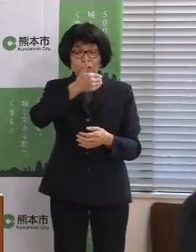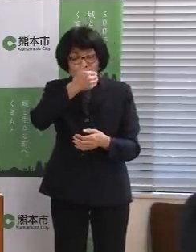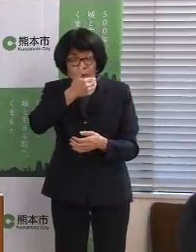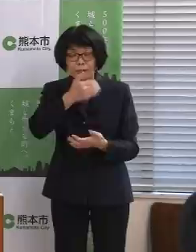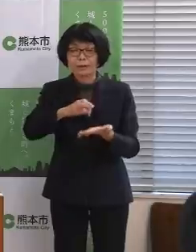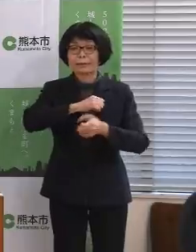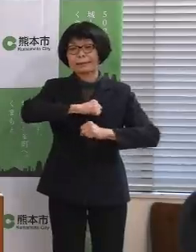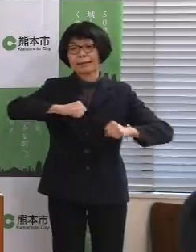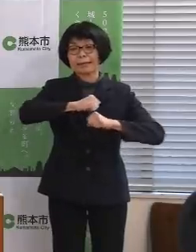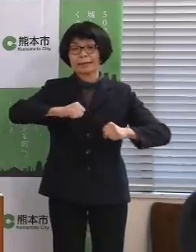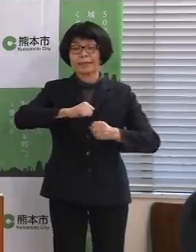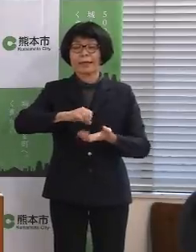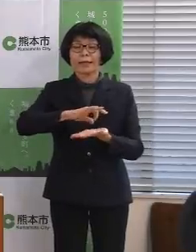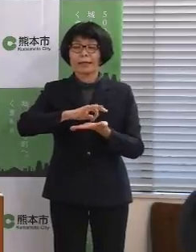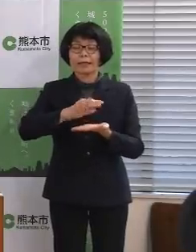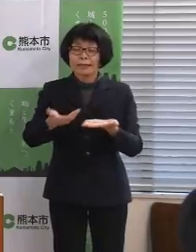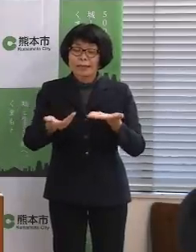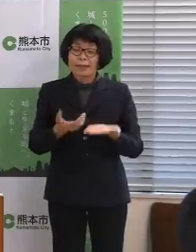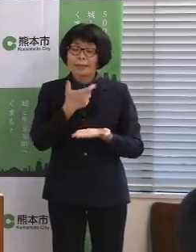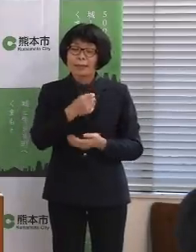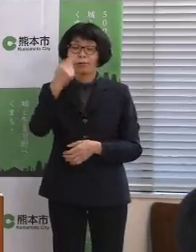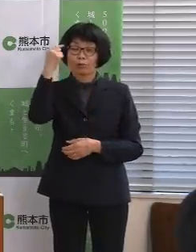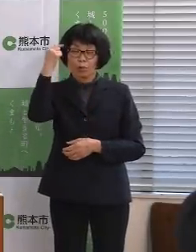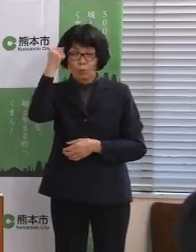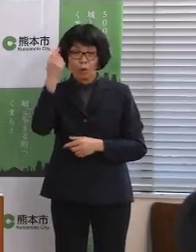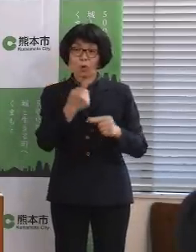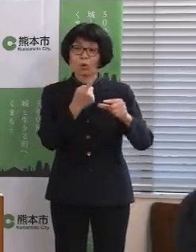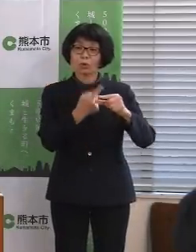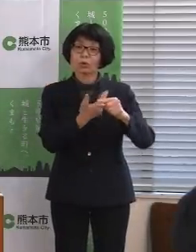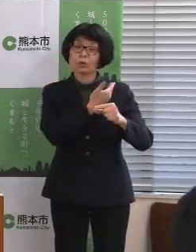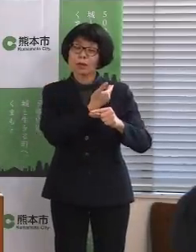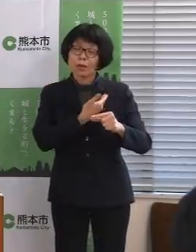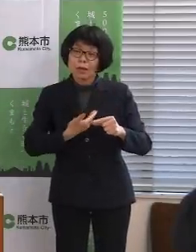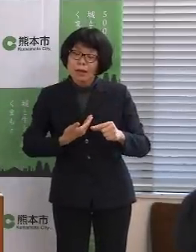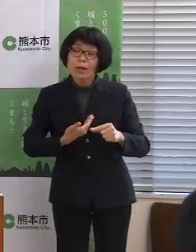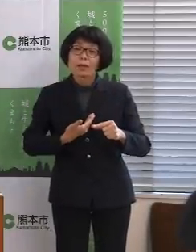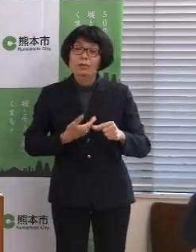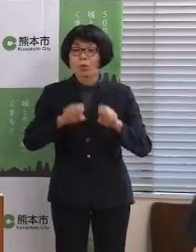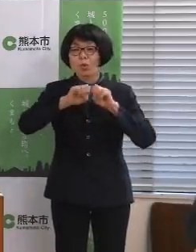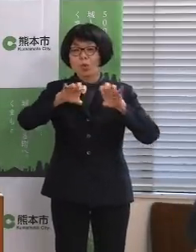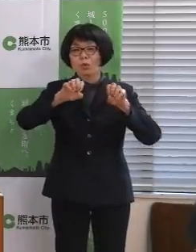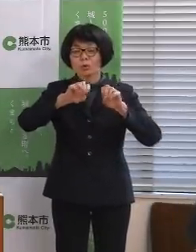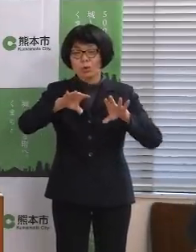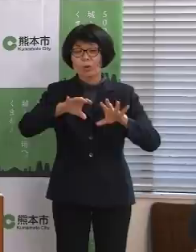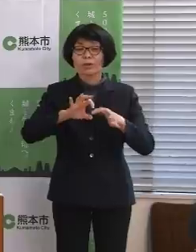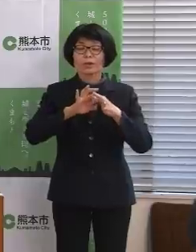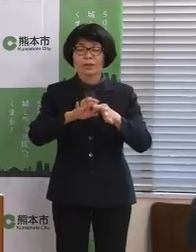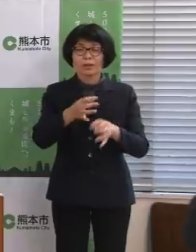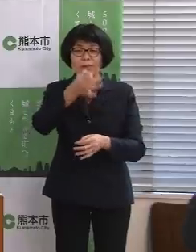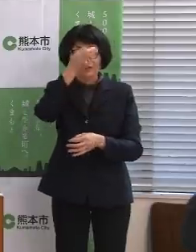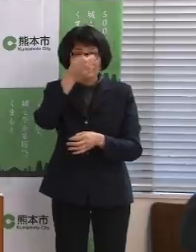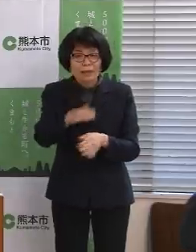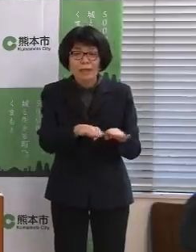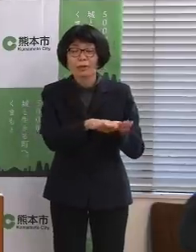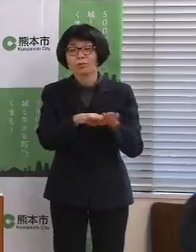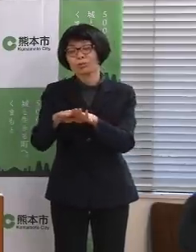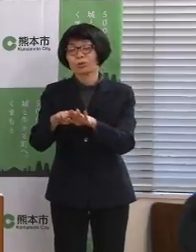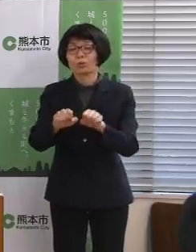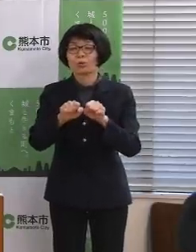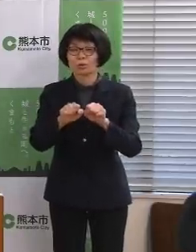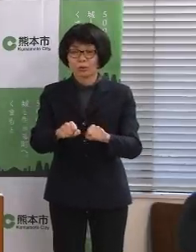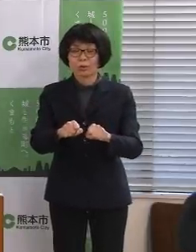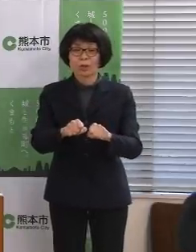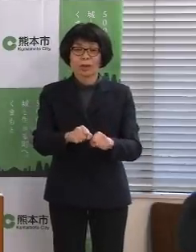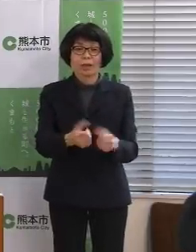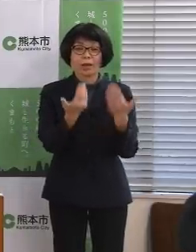ただきたいと考えております。なお中学校生徒向けの放送につきましては今回休止いたします。各